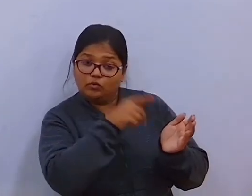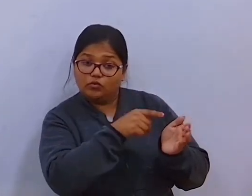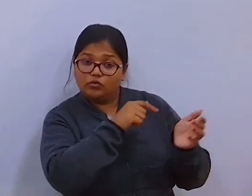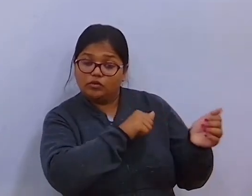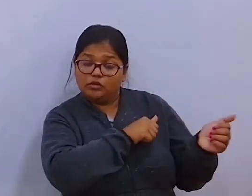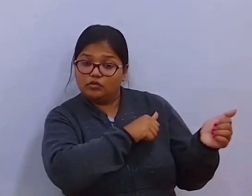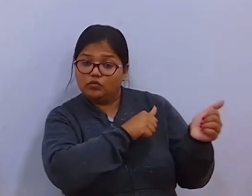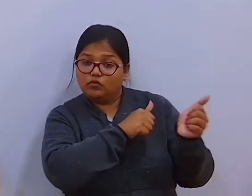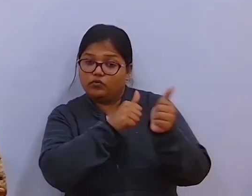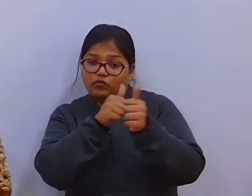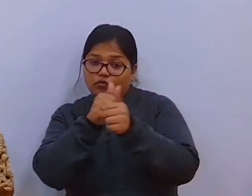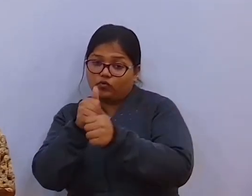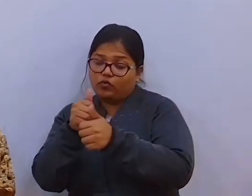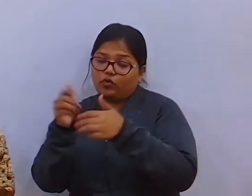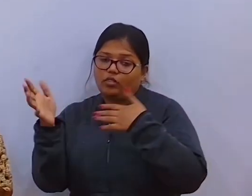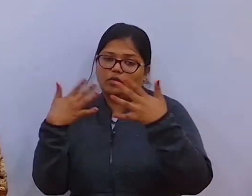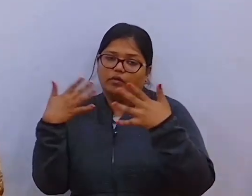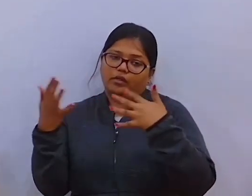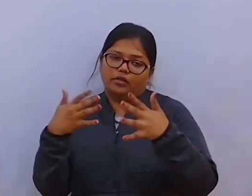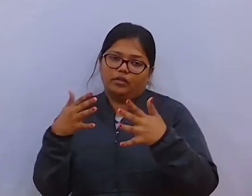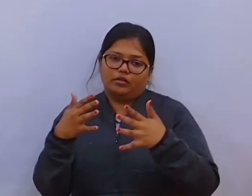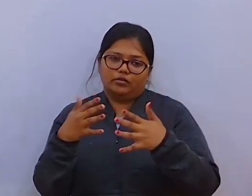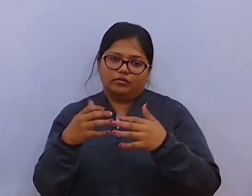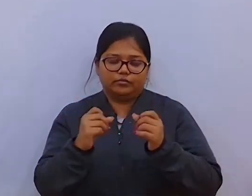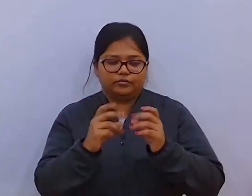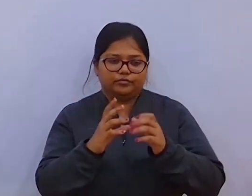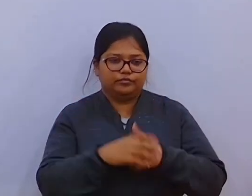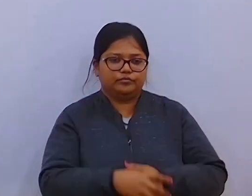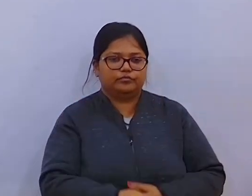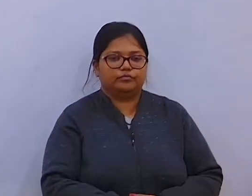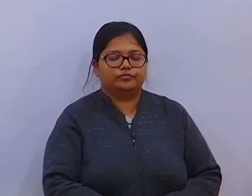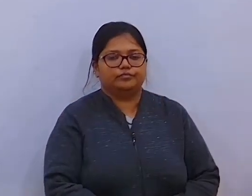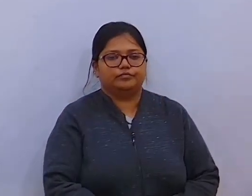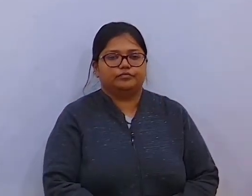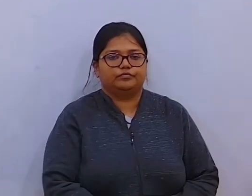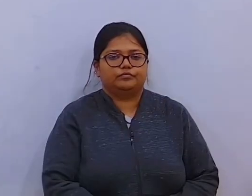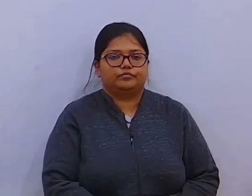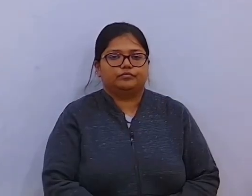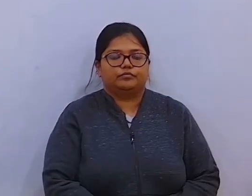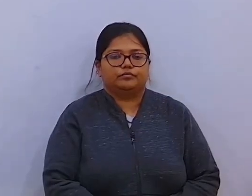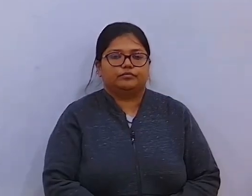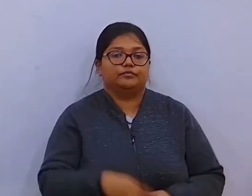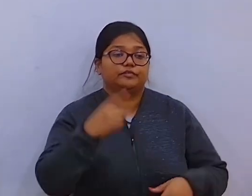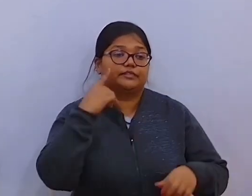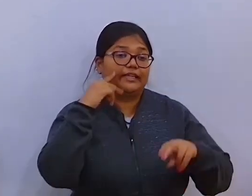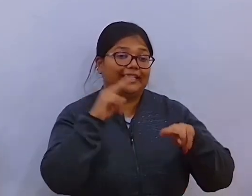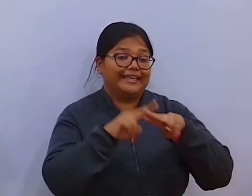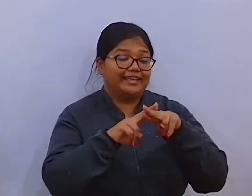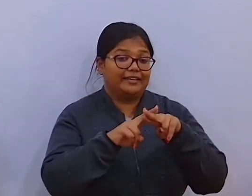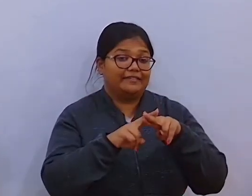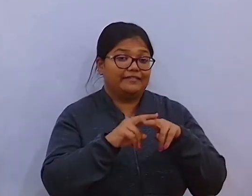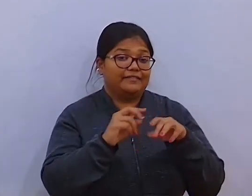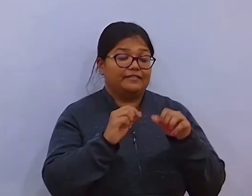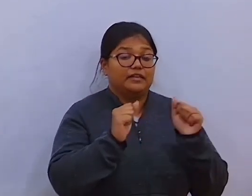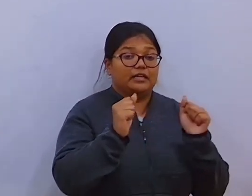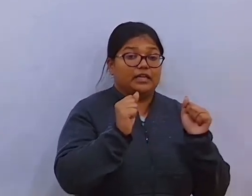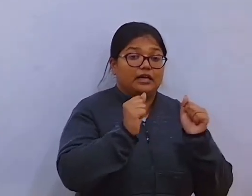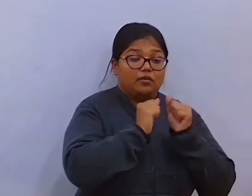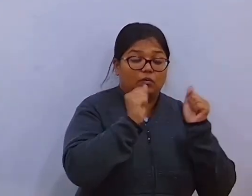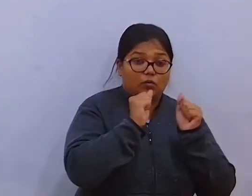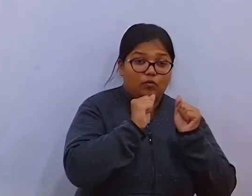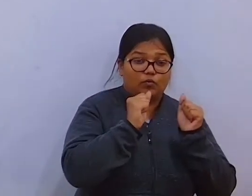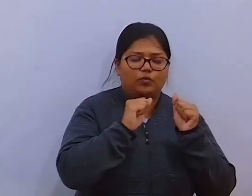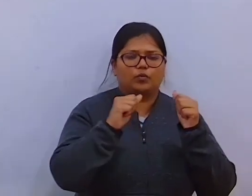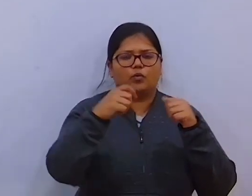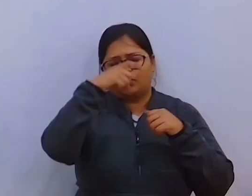है ना, अगर कोई जलवायु परिवर्तन हो रहा है तो उसका कारण कौन कौन सा होगा, कि उसका अक्षांश और देशांतर रेखाएं होगी